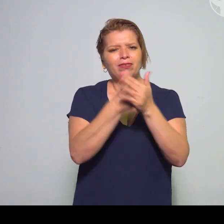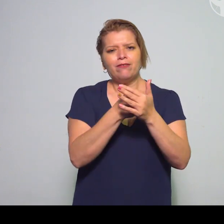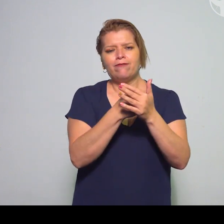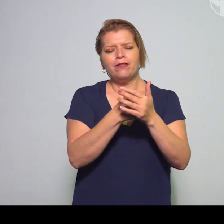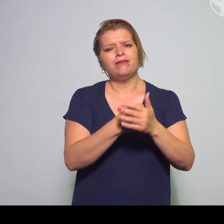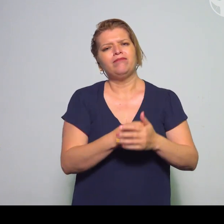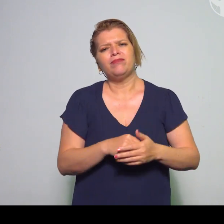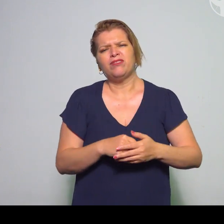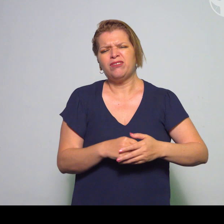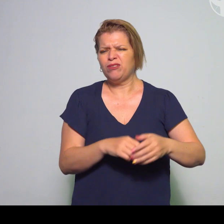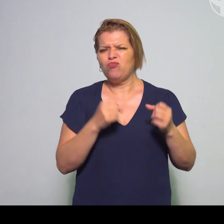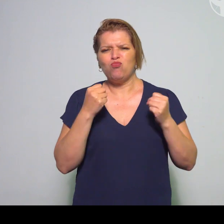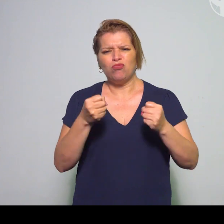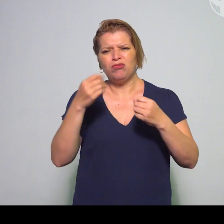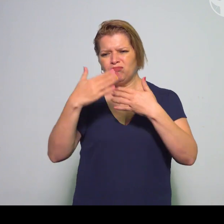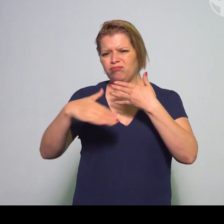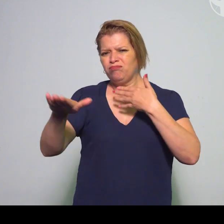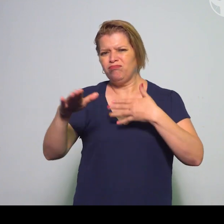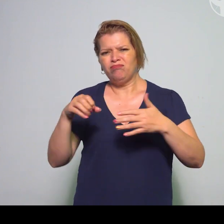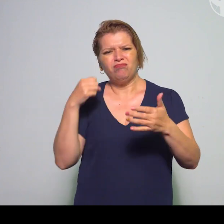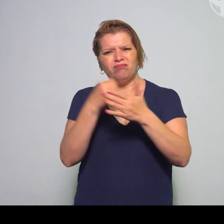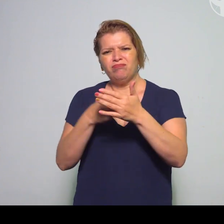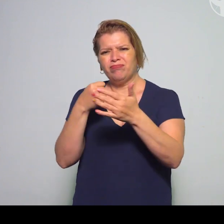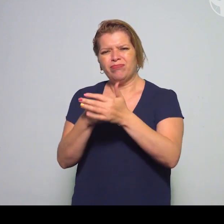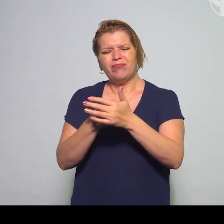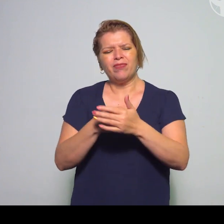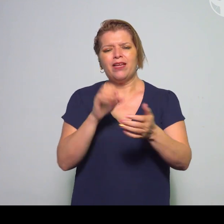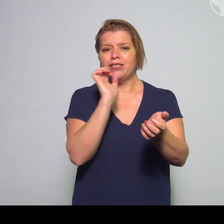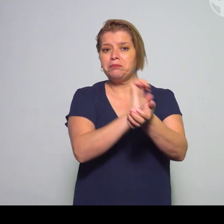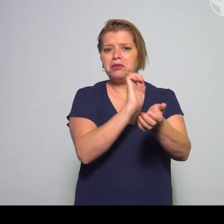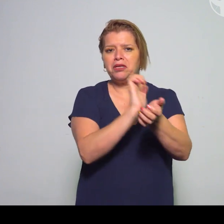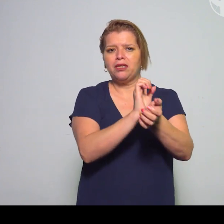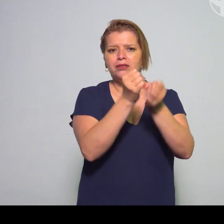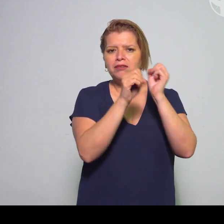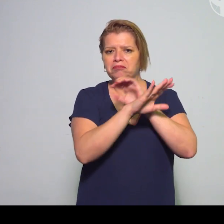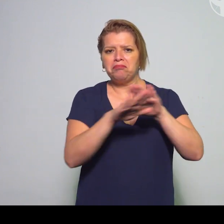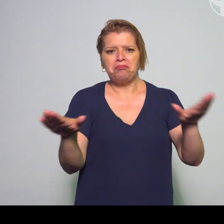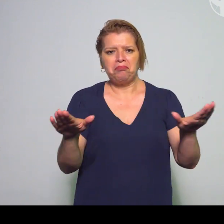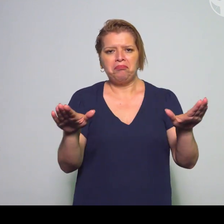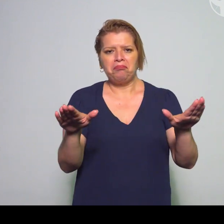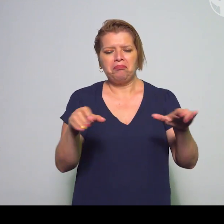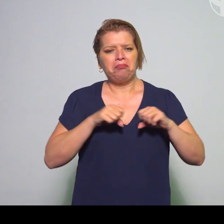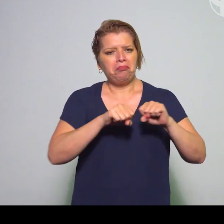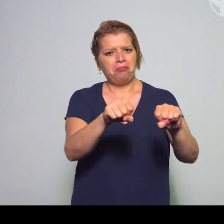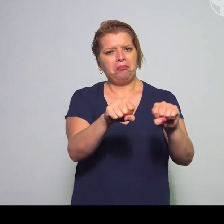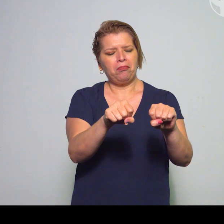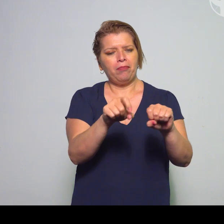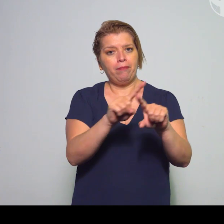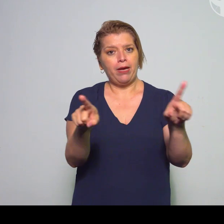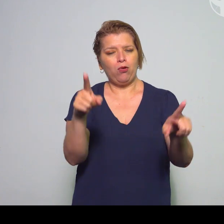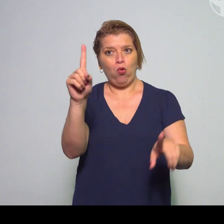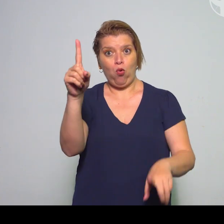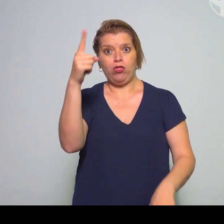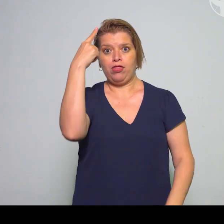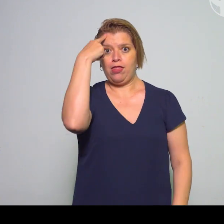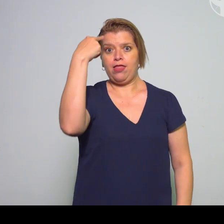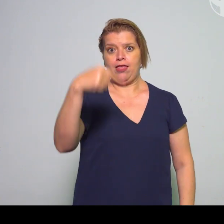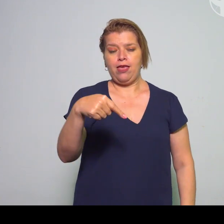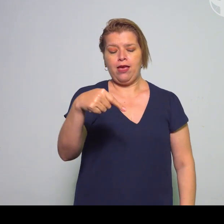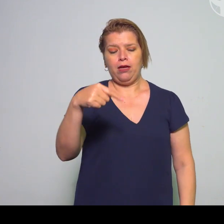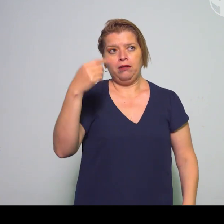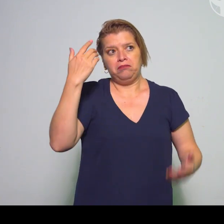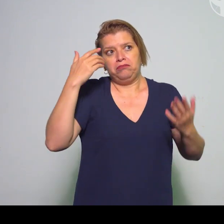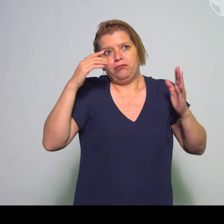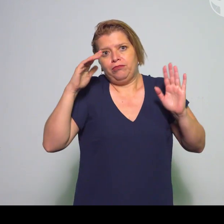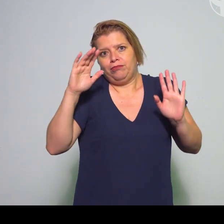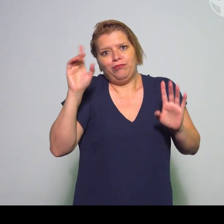las crisis y tan seguidas que la esperanza prácticamente había muerto. Pero un día,